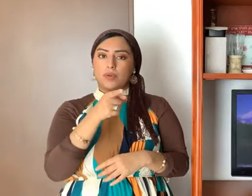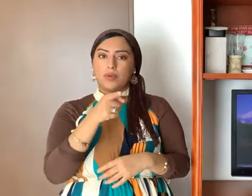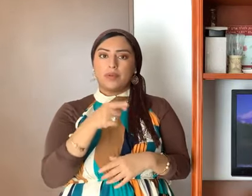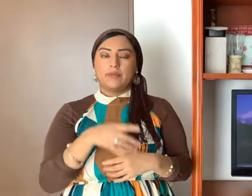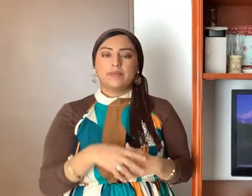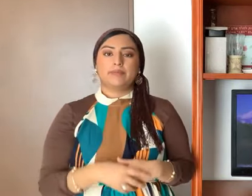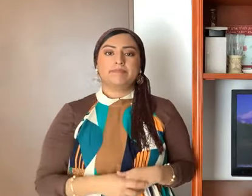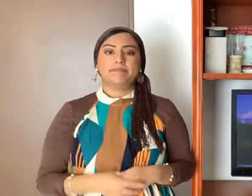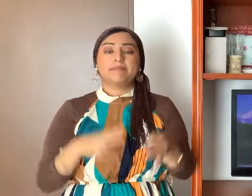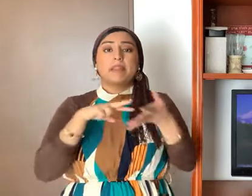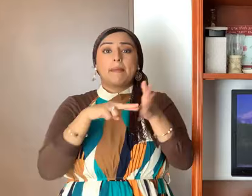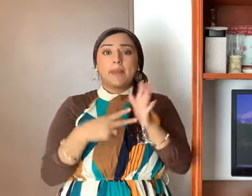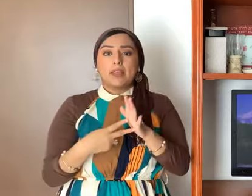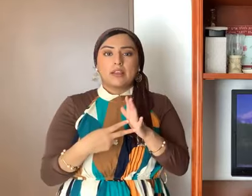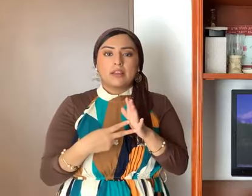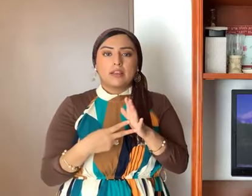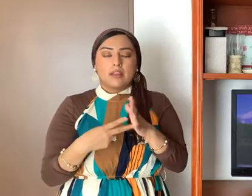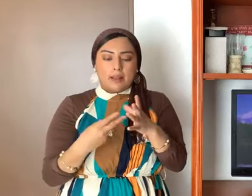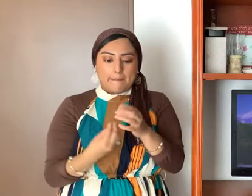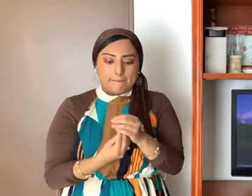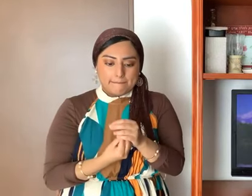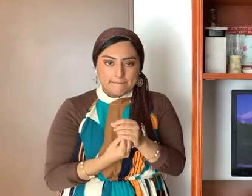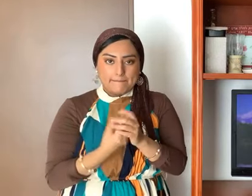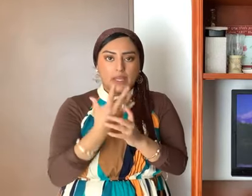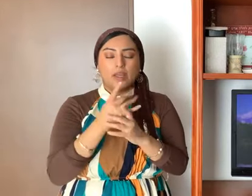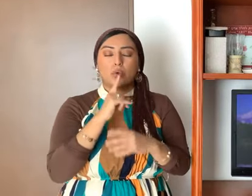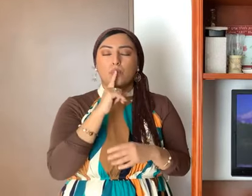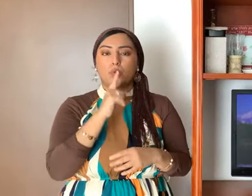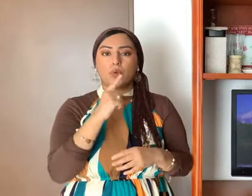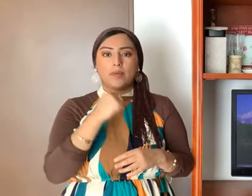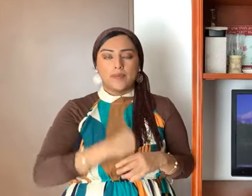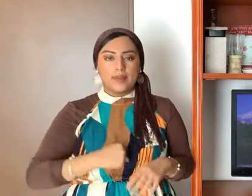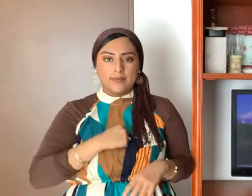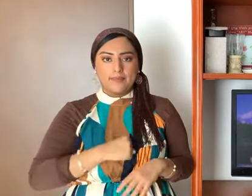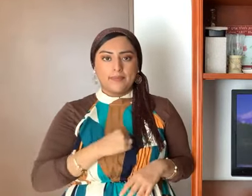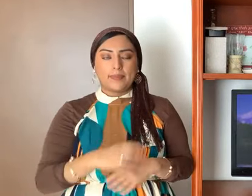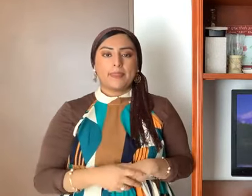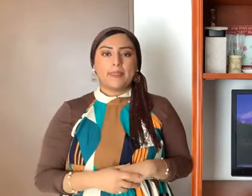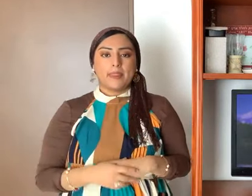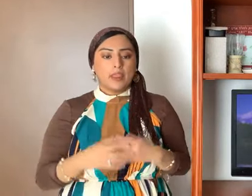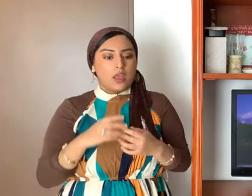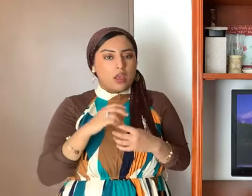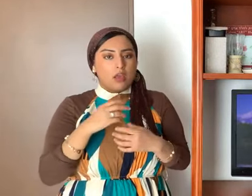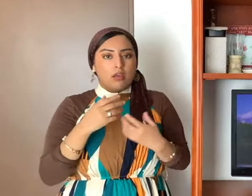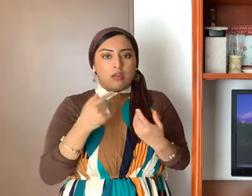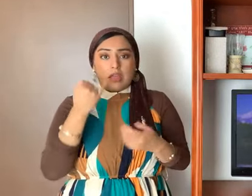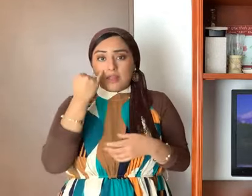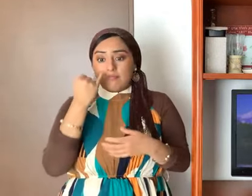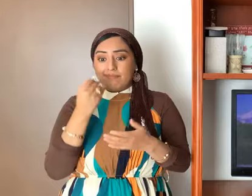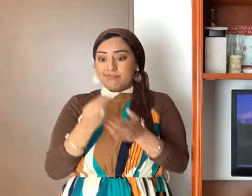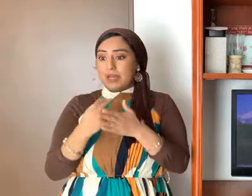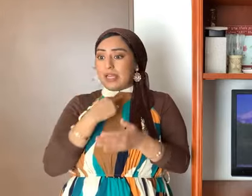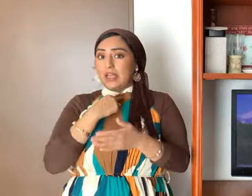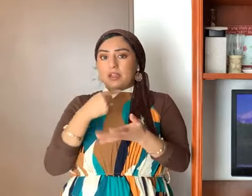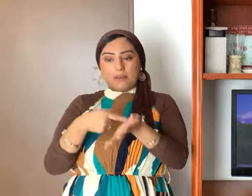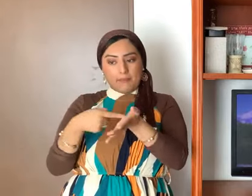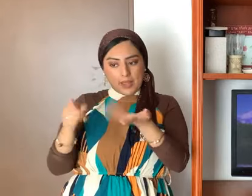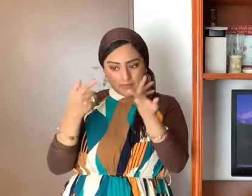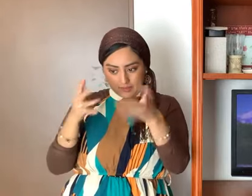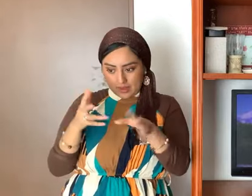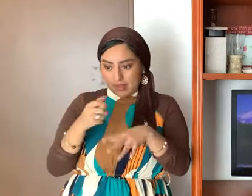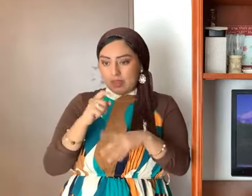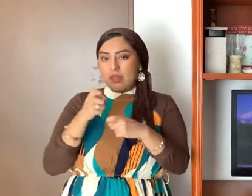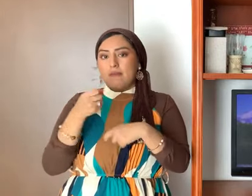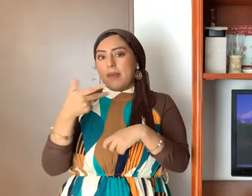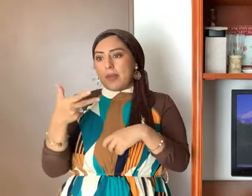dio frutos, y eso se llaman frutos dignos de arrepentimiento. Ya pagaste lo que debías, ya restituiste,